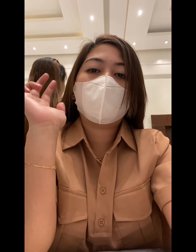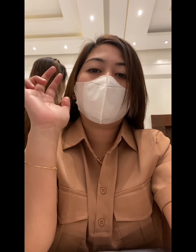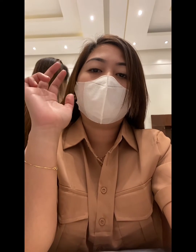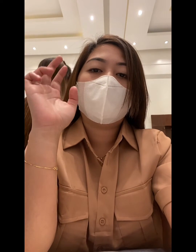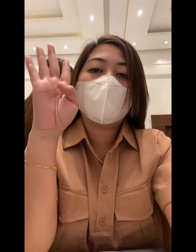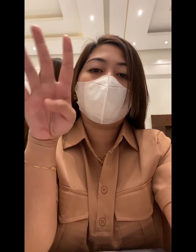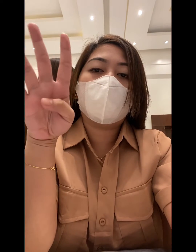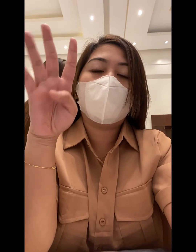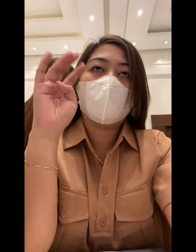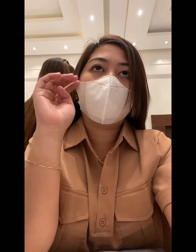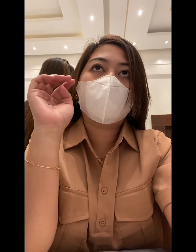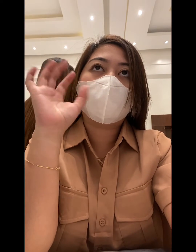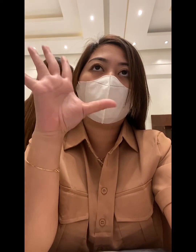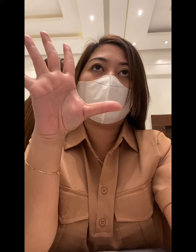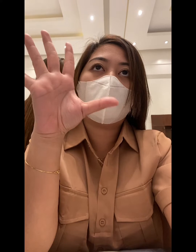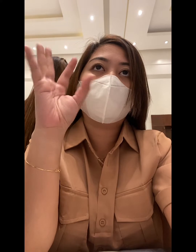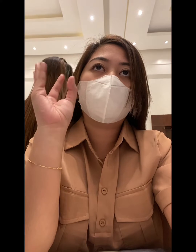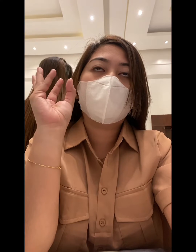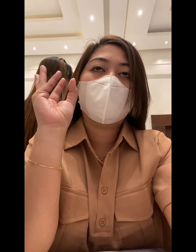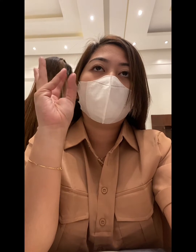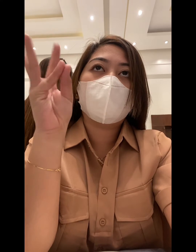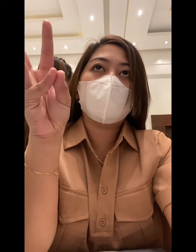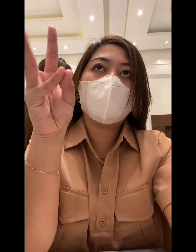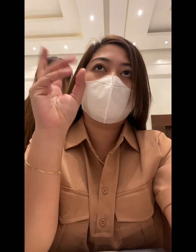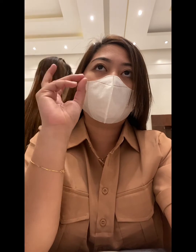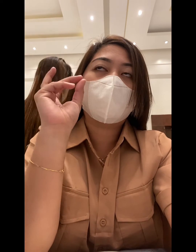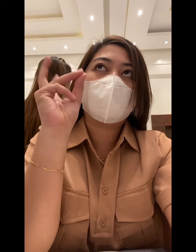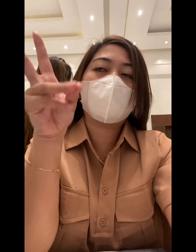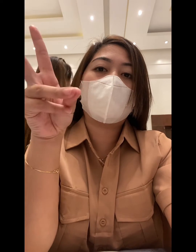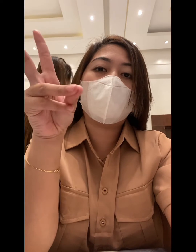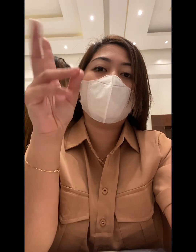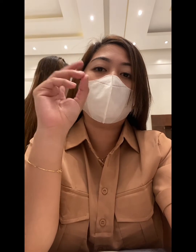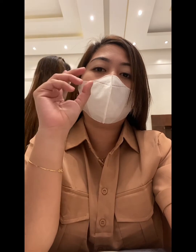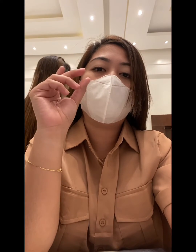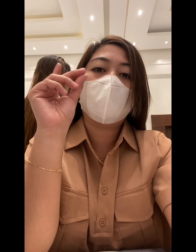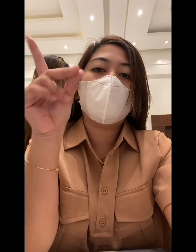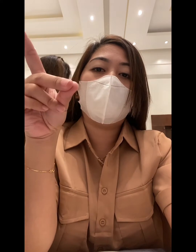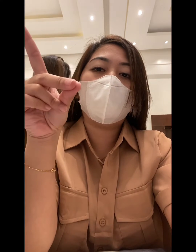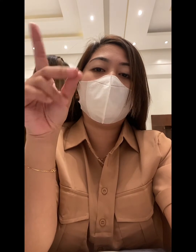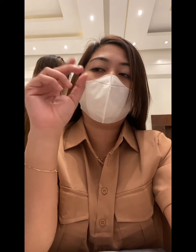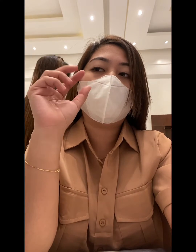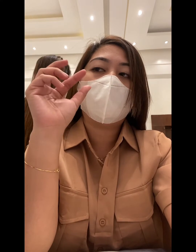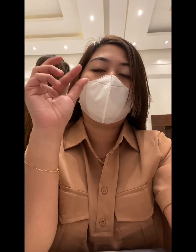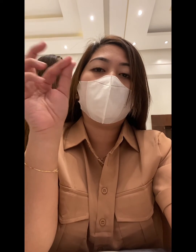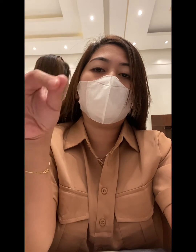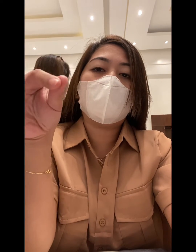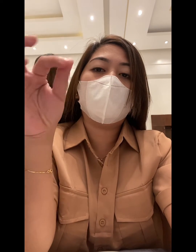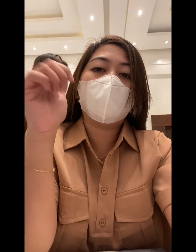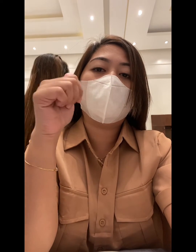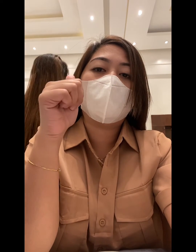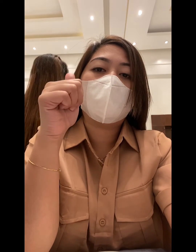katunayan nga, ito yung unang beses na makadulo ako sa ganitong seminar. Nakaka-excite